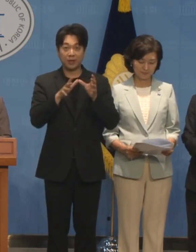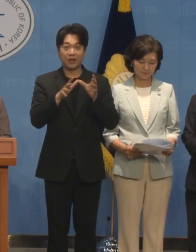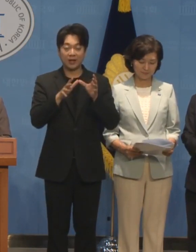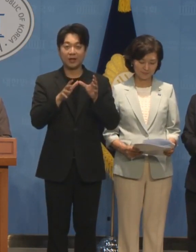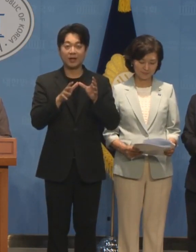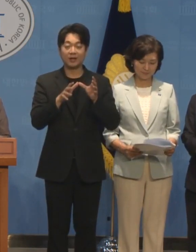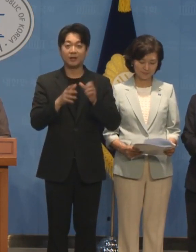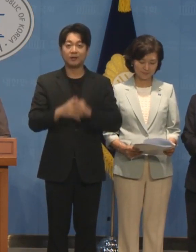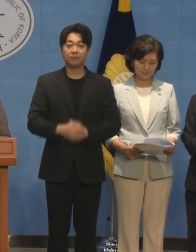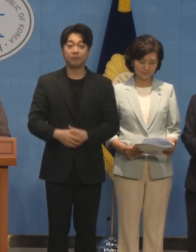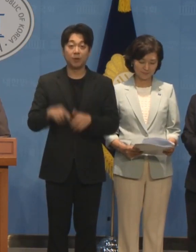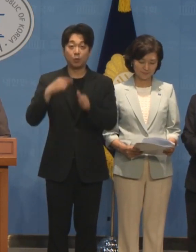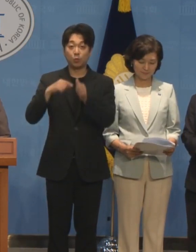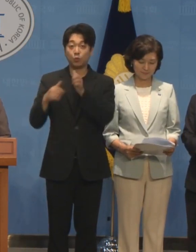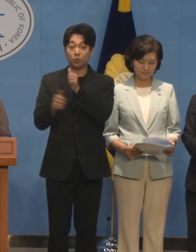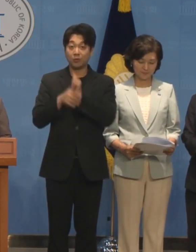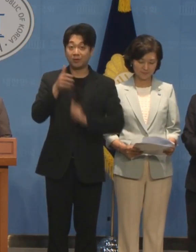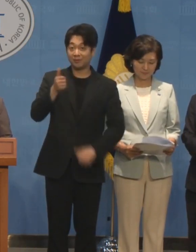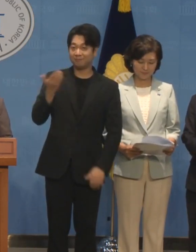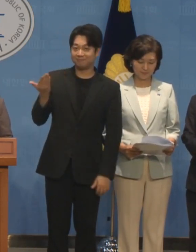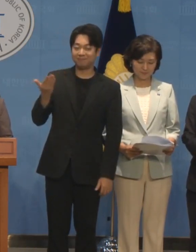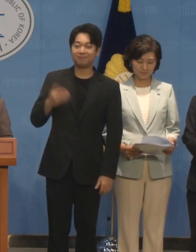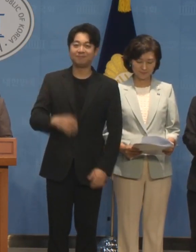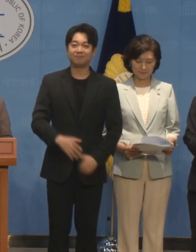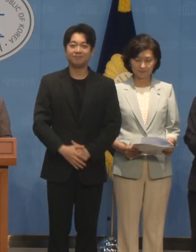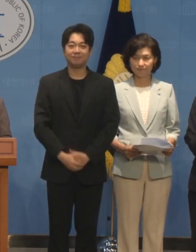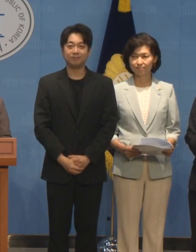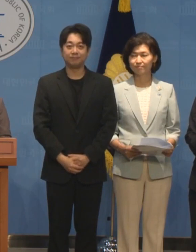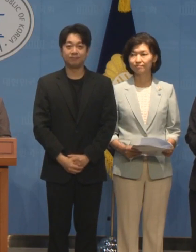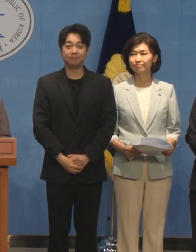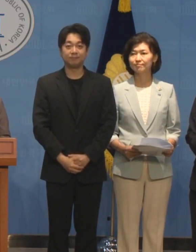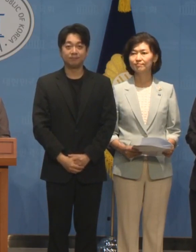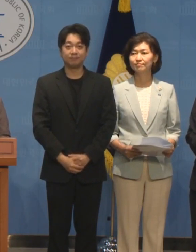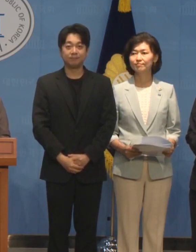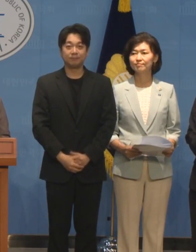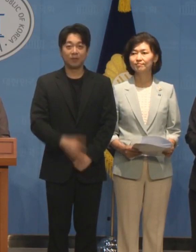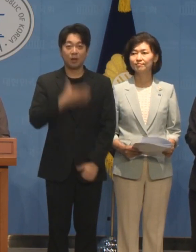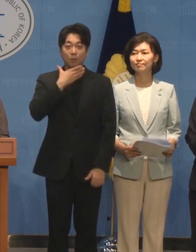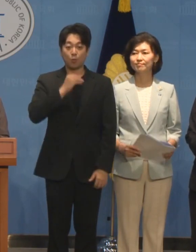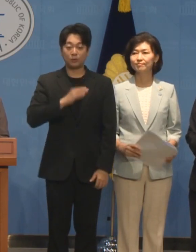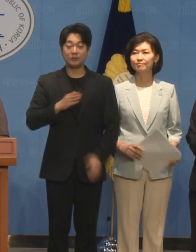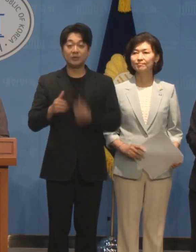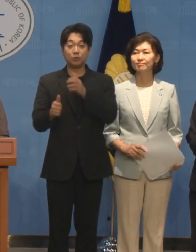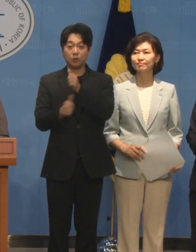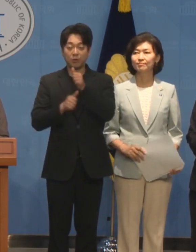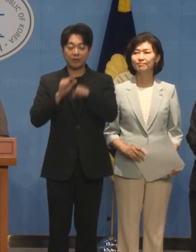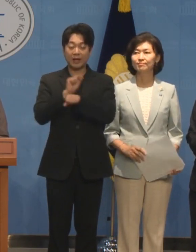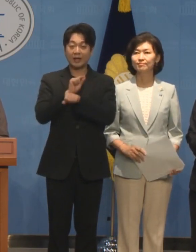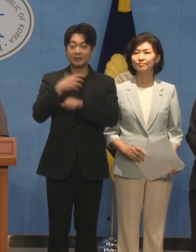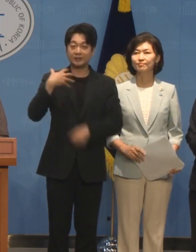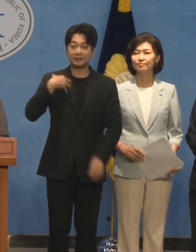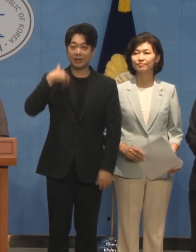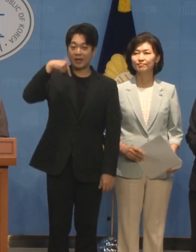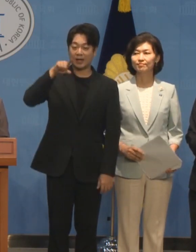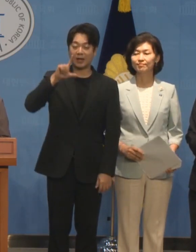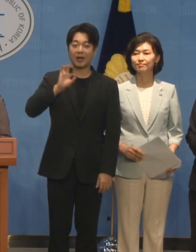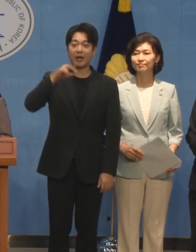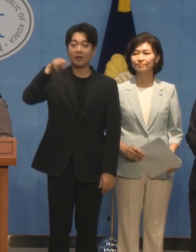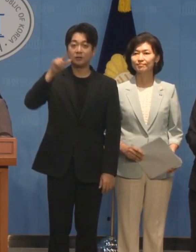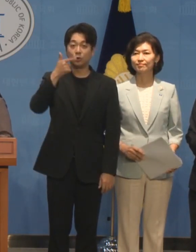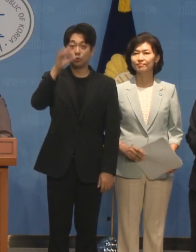문정복 의원님은 교육위 의원이십니다. 그다음 더불어민주당 복지위 간사이신 강선우 의원님